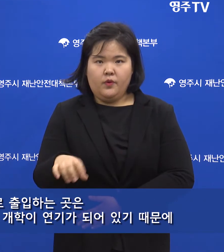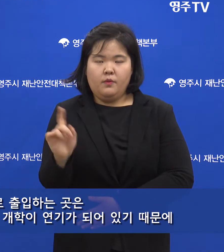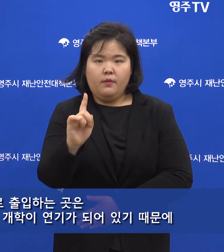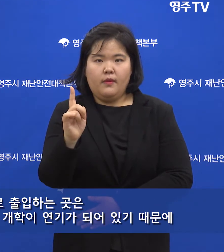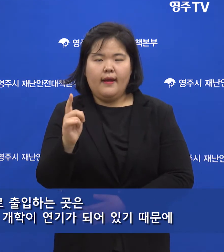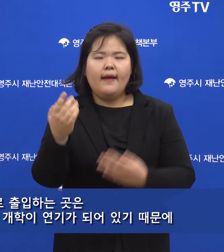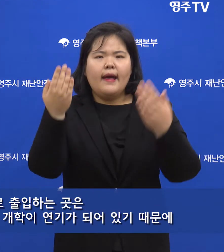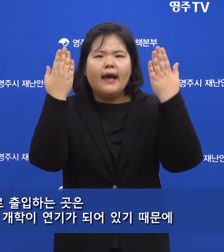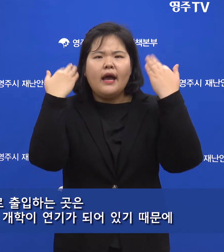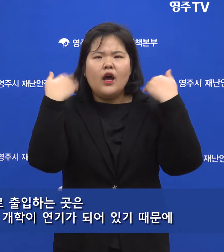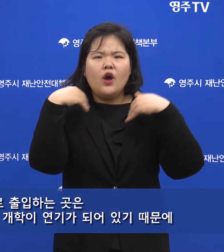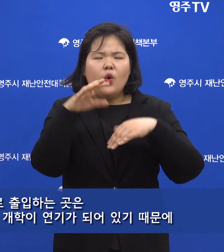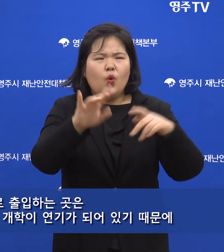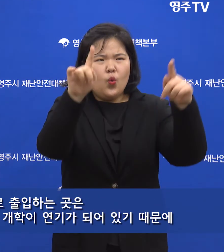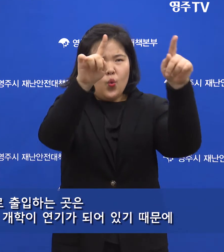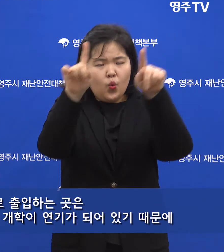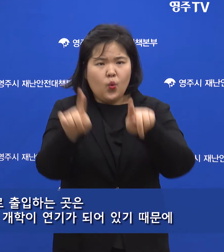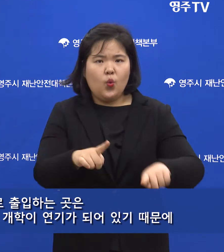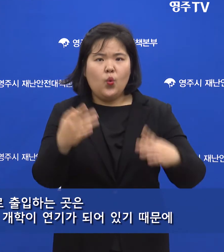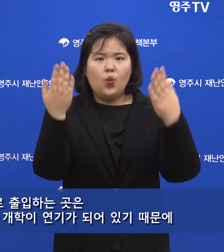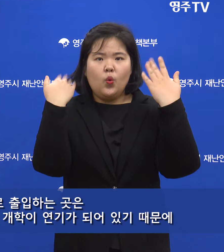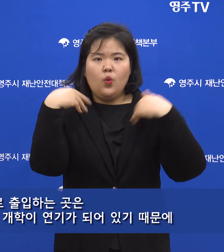학교, 전국의 학교가